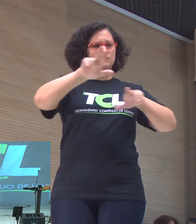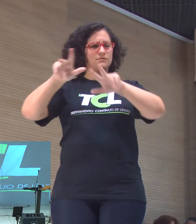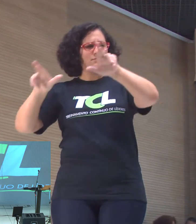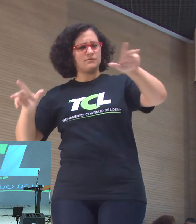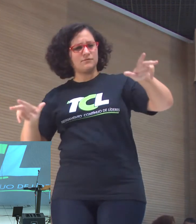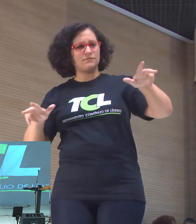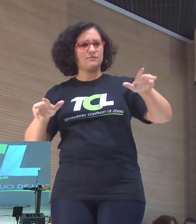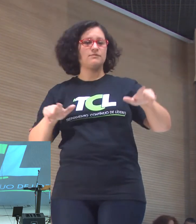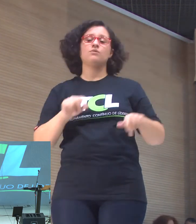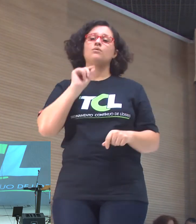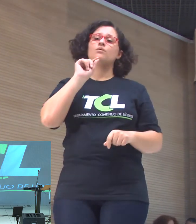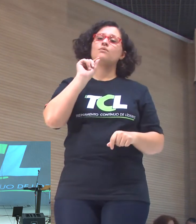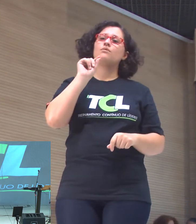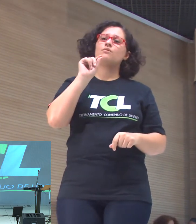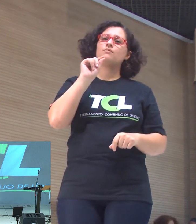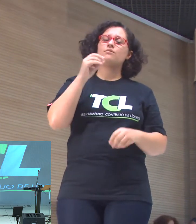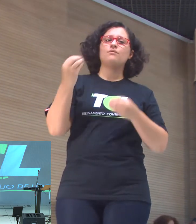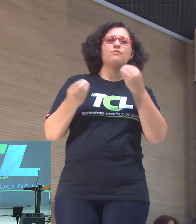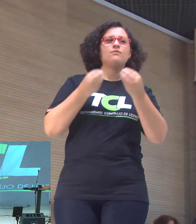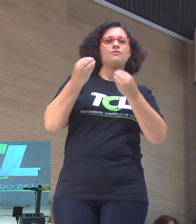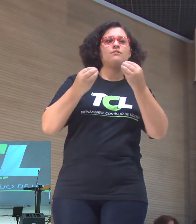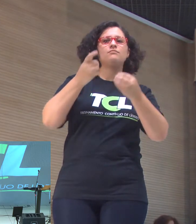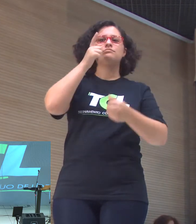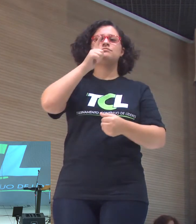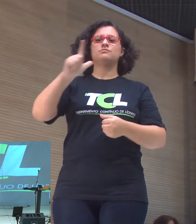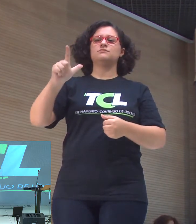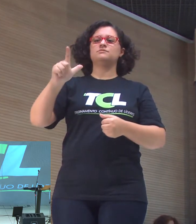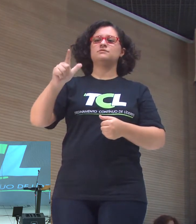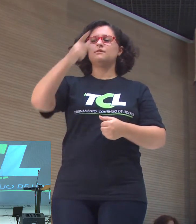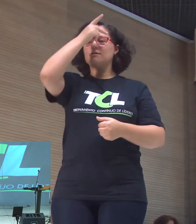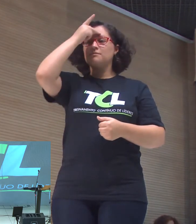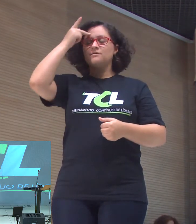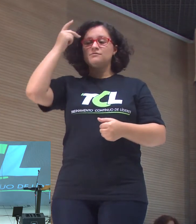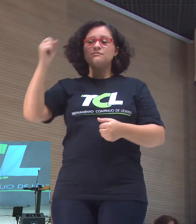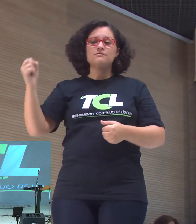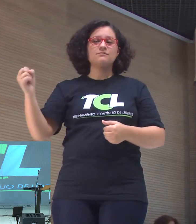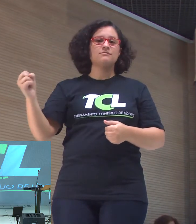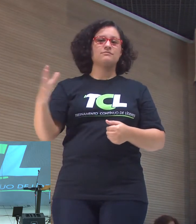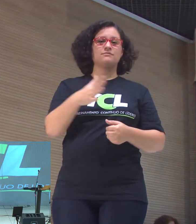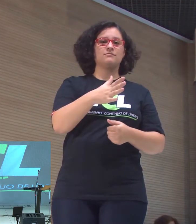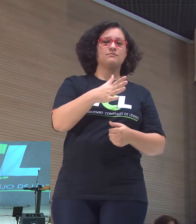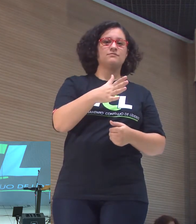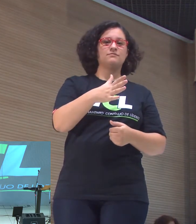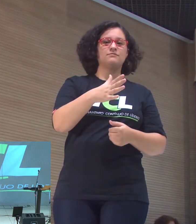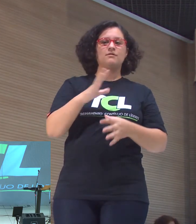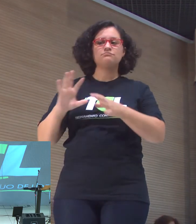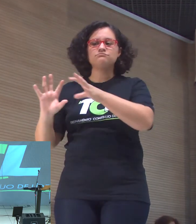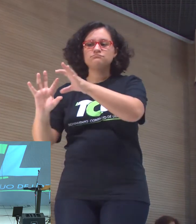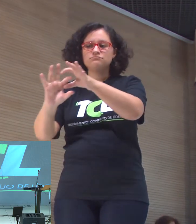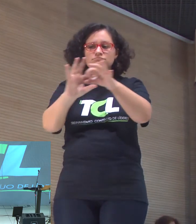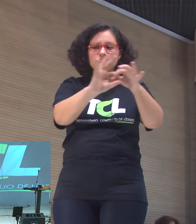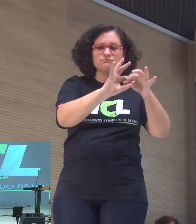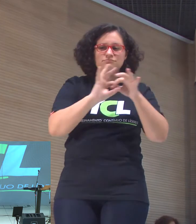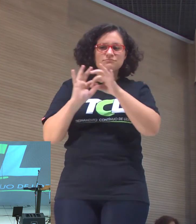que eles conseguiriam que esses novos também vivessem em